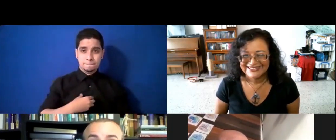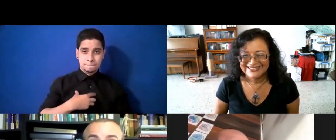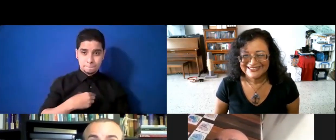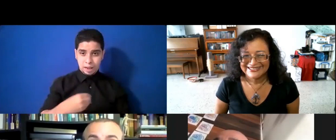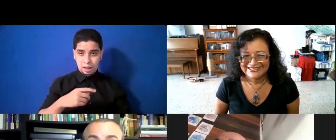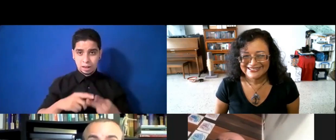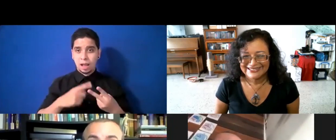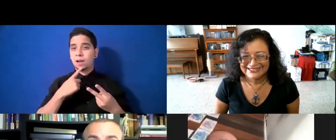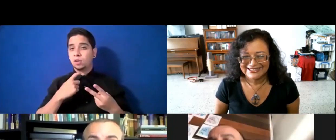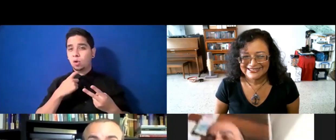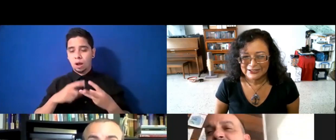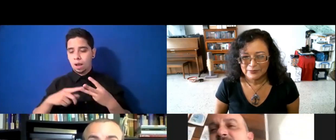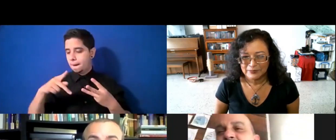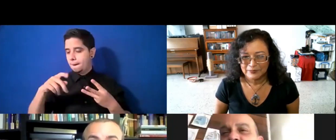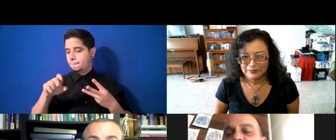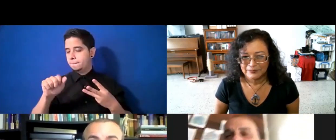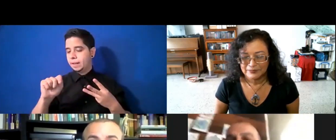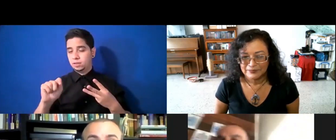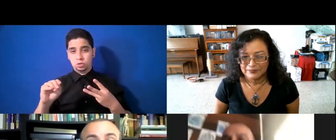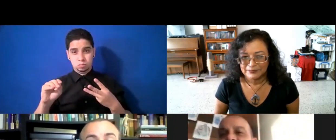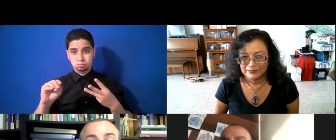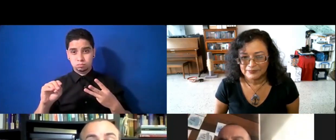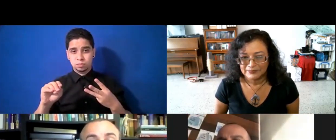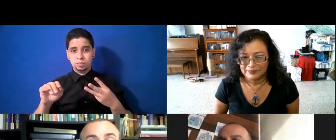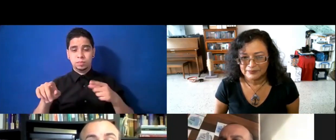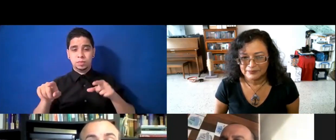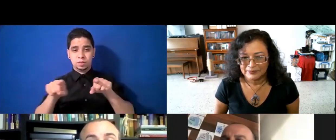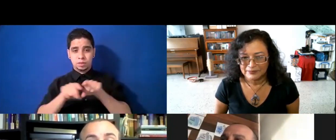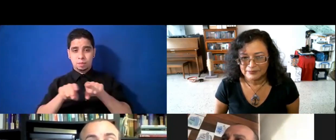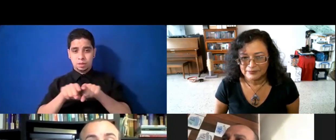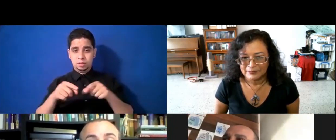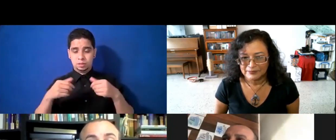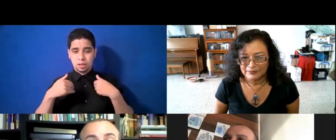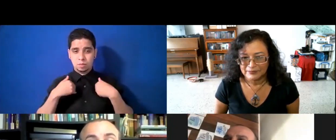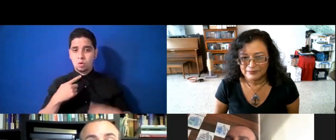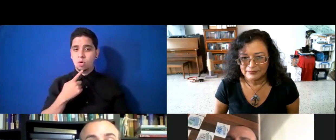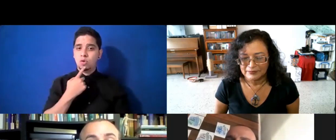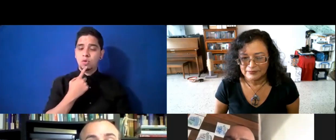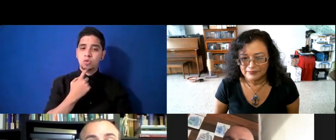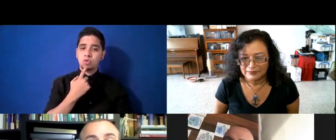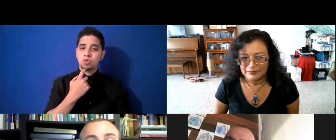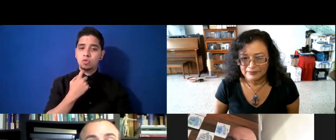salsas que son con una salsa roja con un perfil de seguridad y de tolerabilidad